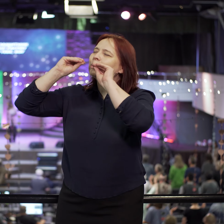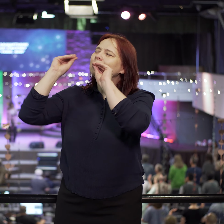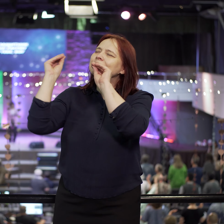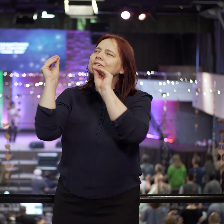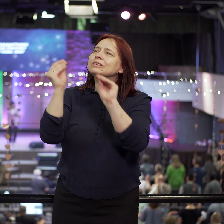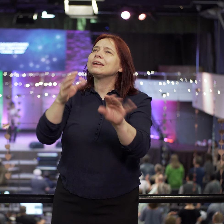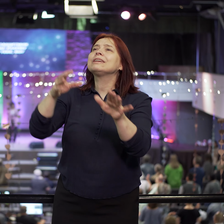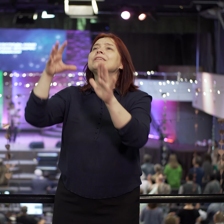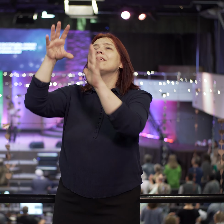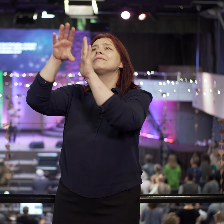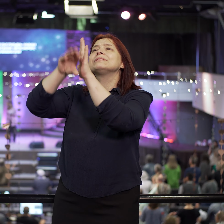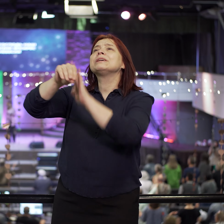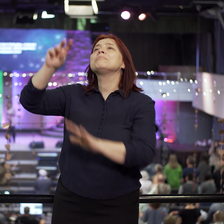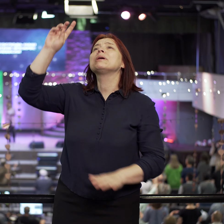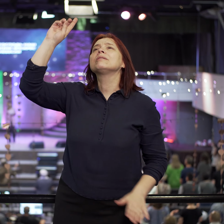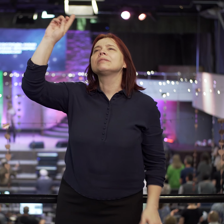Бог.